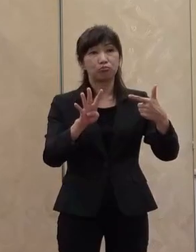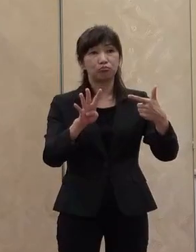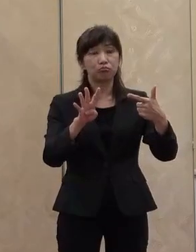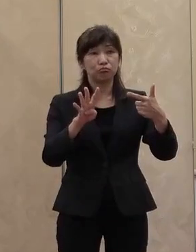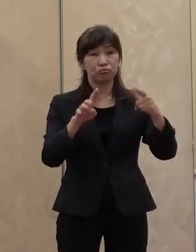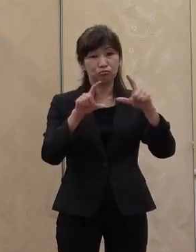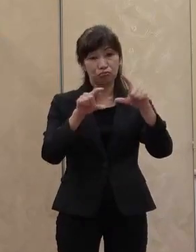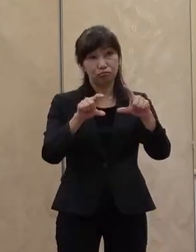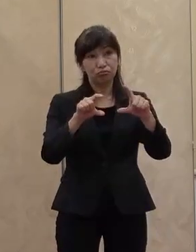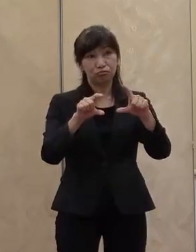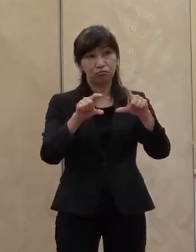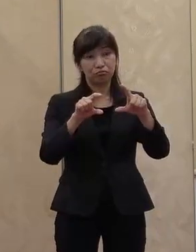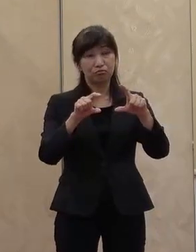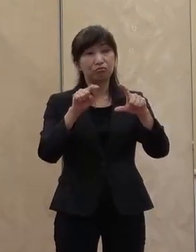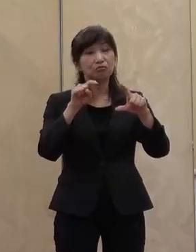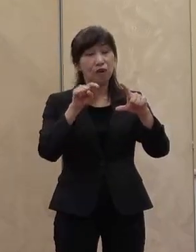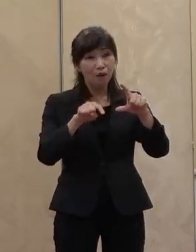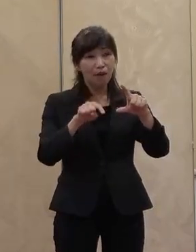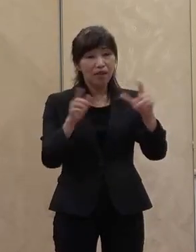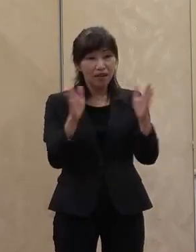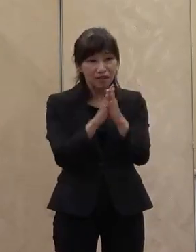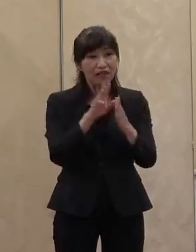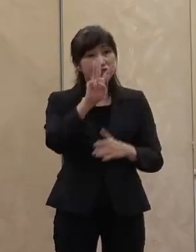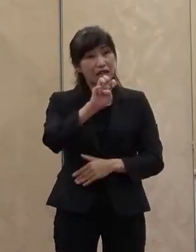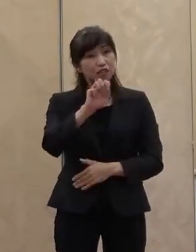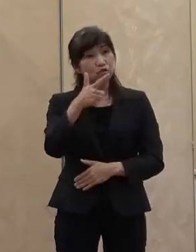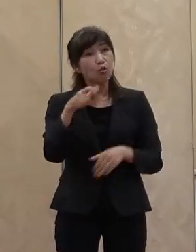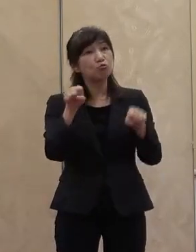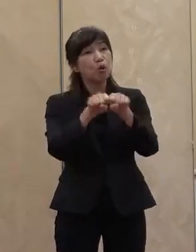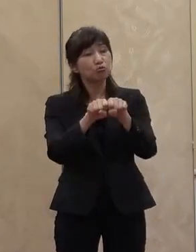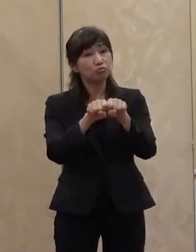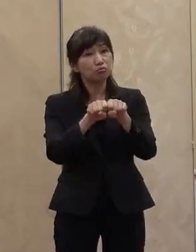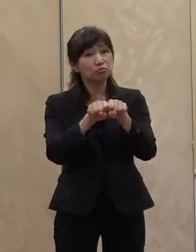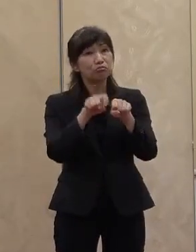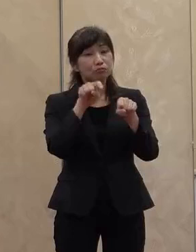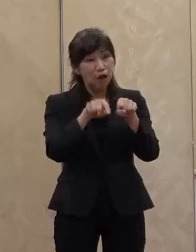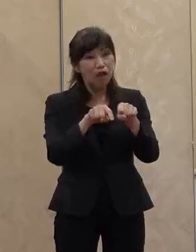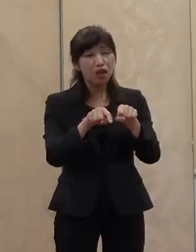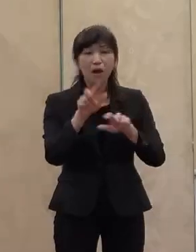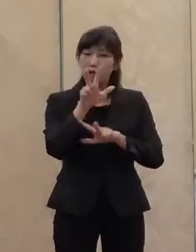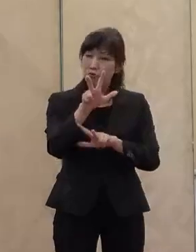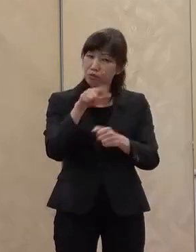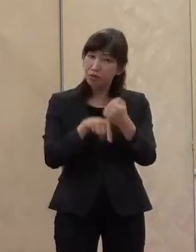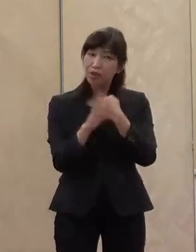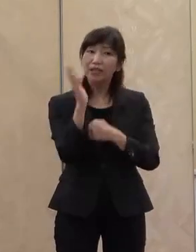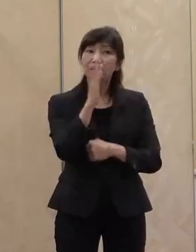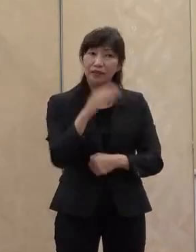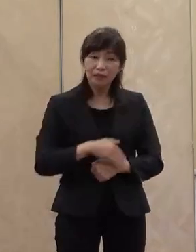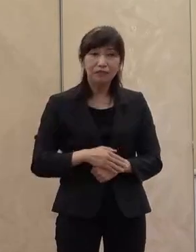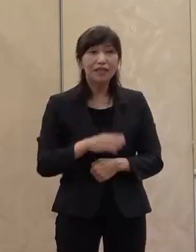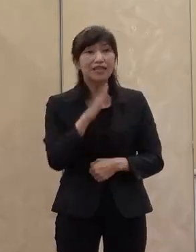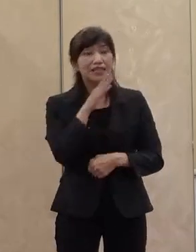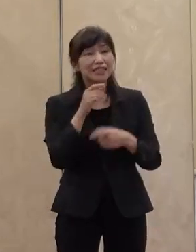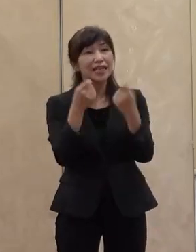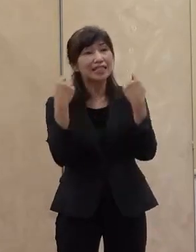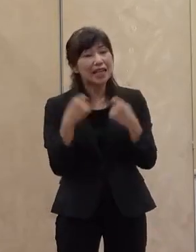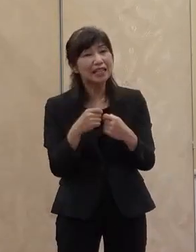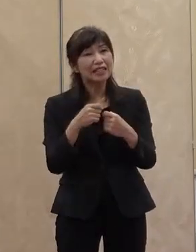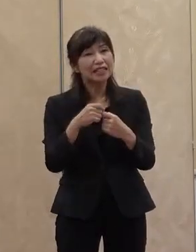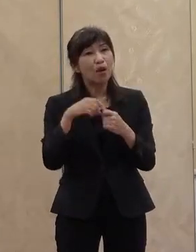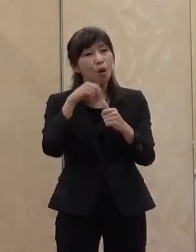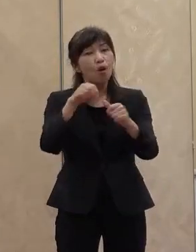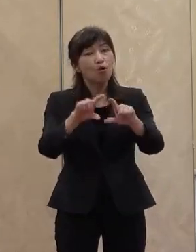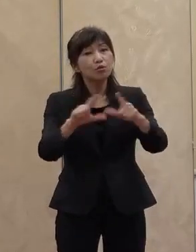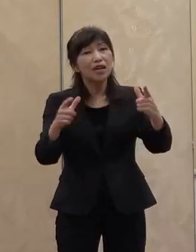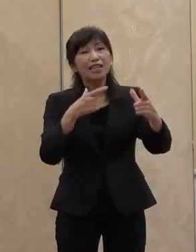36億円というのは算出をしています。ただ別にそれルールがあるわけじゃなくて、先ほど申し上げた通り、正規の雇用を僕らは増やしたいと思ってますので、ぜひこっちをどんど